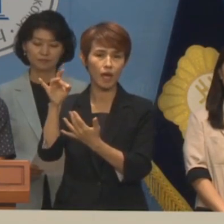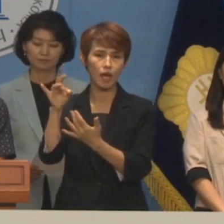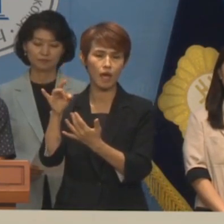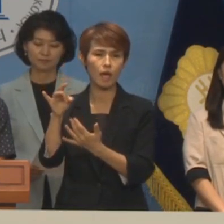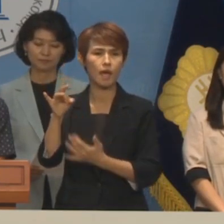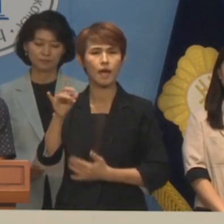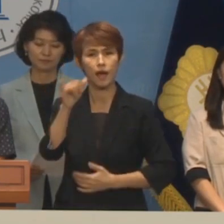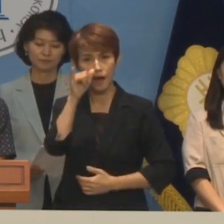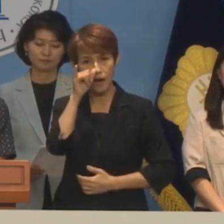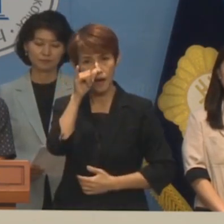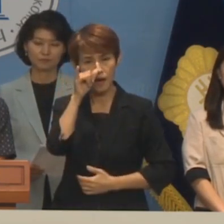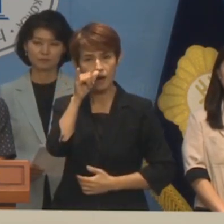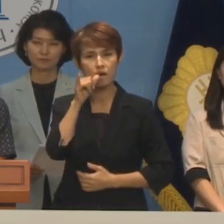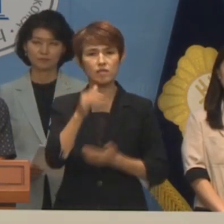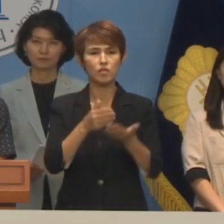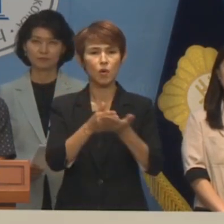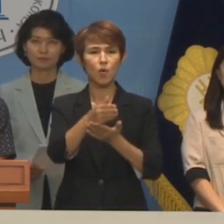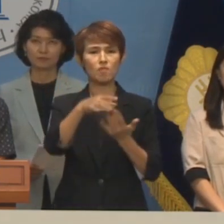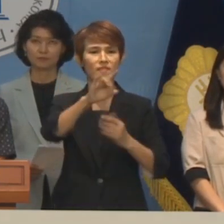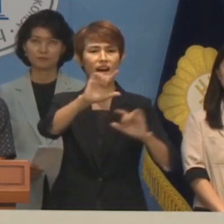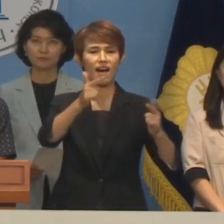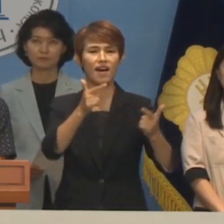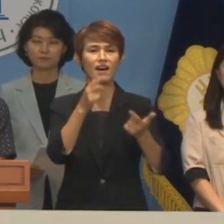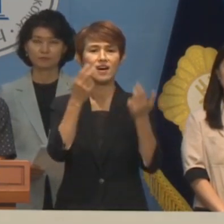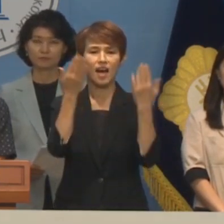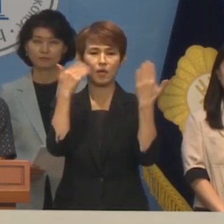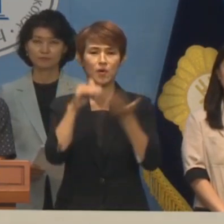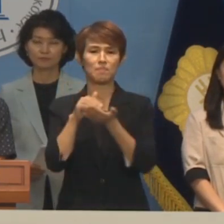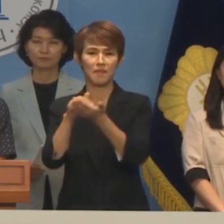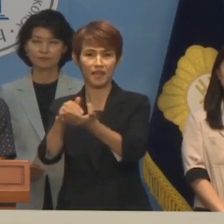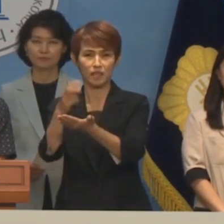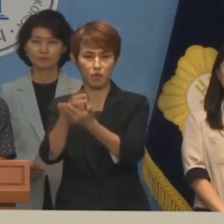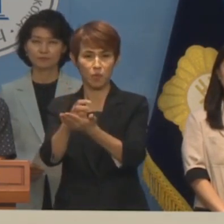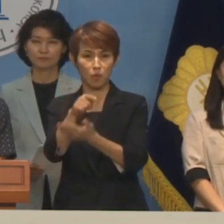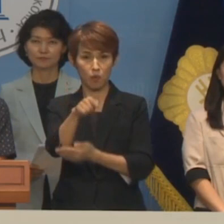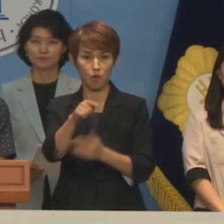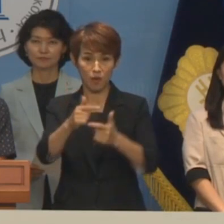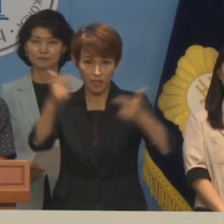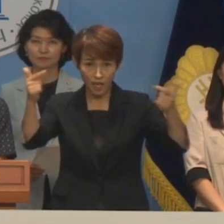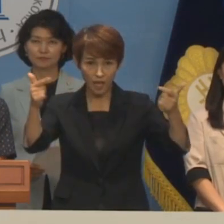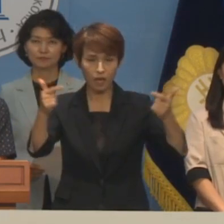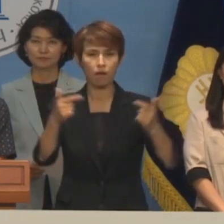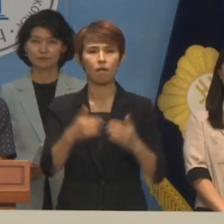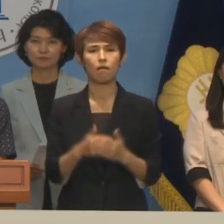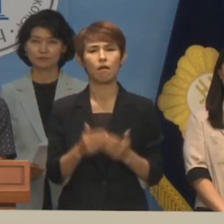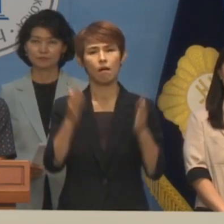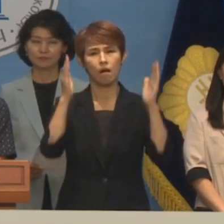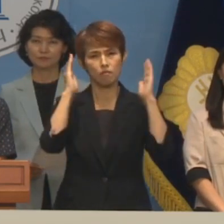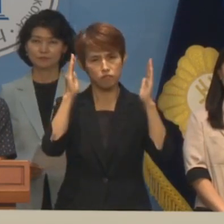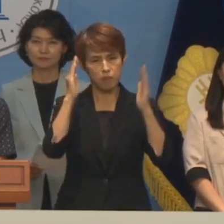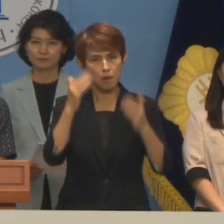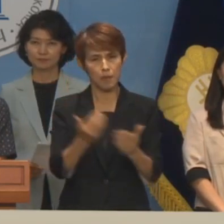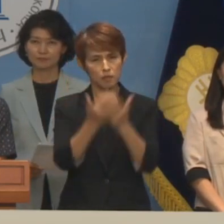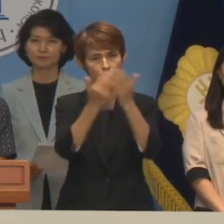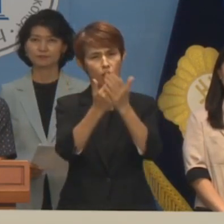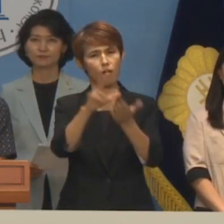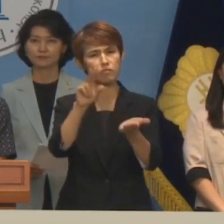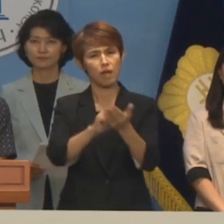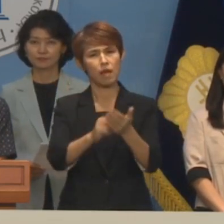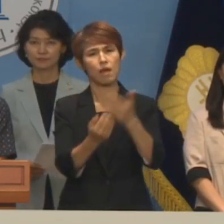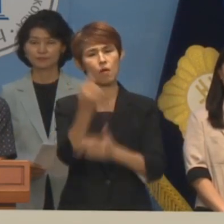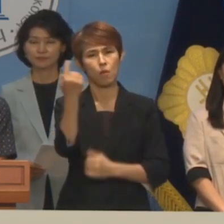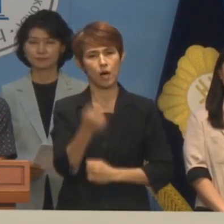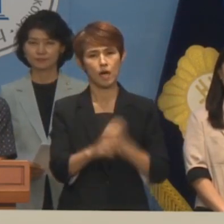강하다는 점에서 무전공 입학 제도의 무분별한 확대는 균형 잡힌 학문 발전을 뒤흔들고